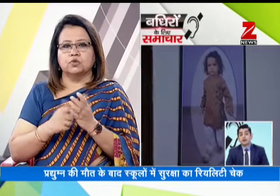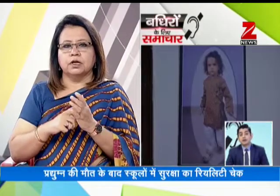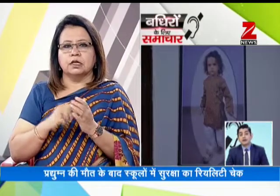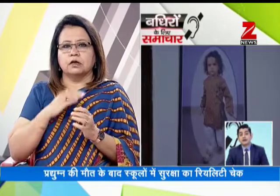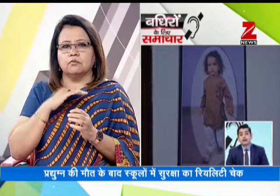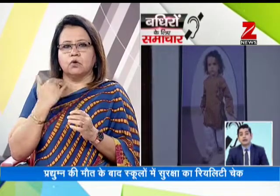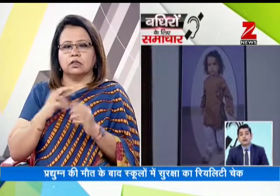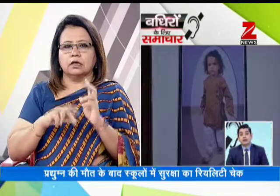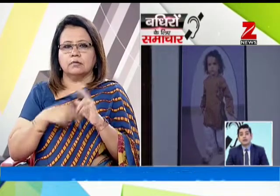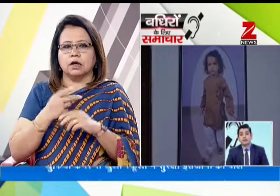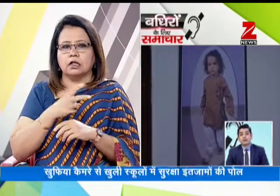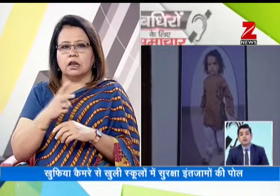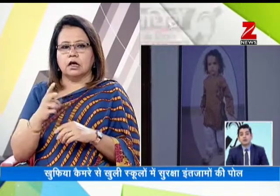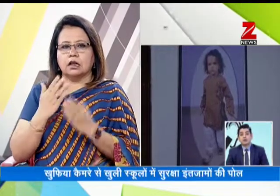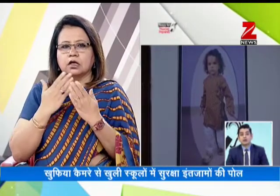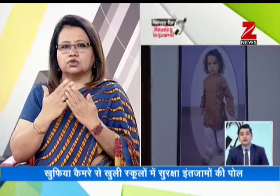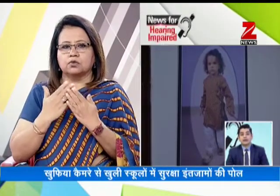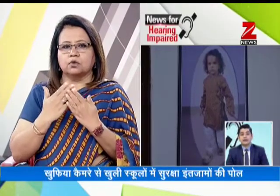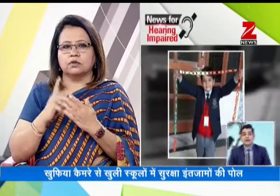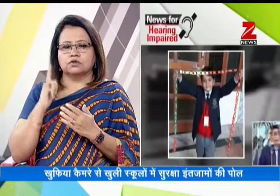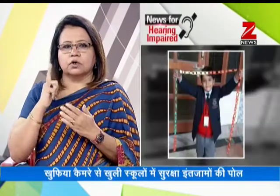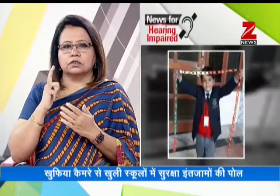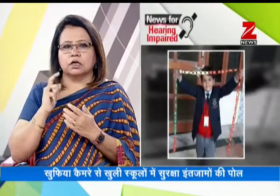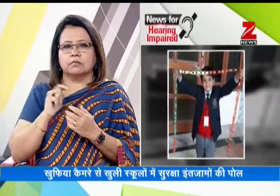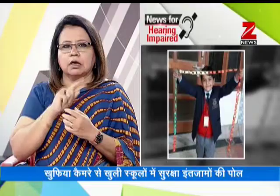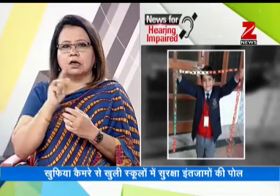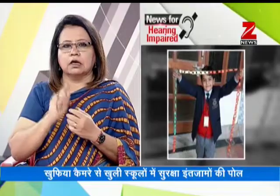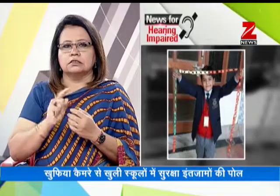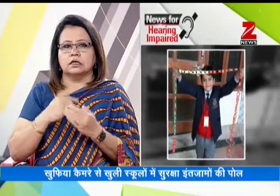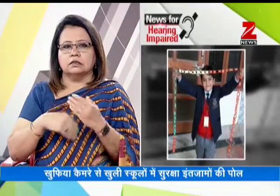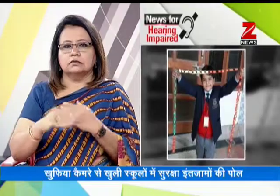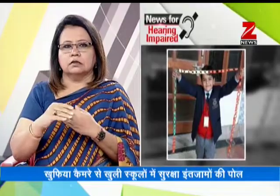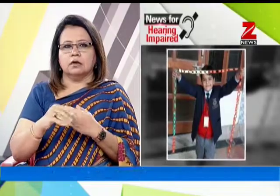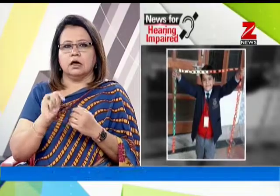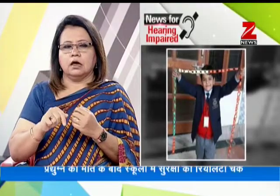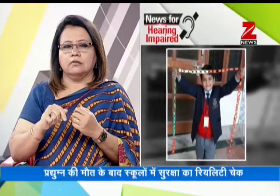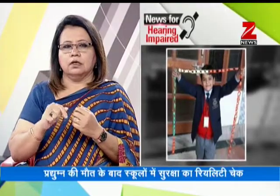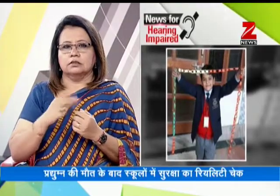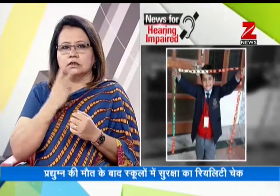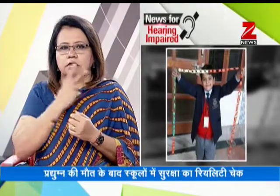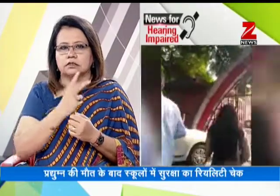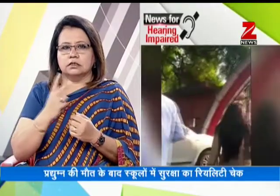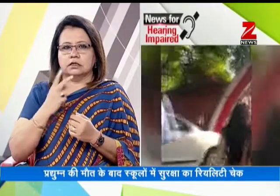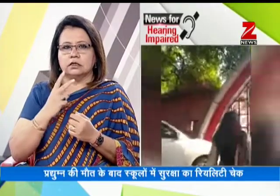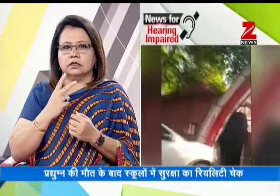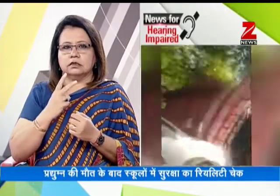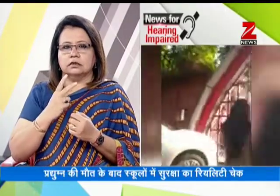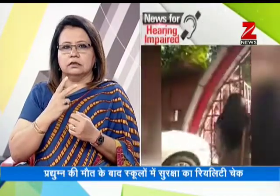प्रद्युम्न की मौत के बाद अलग अलग स्कूलों में सुरक्षा के कैसे इंतजाम हैं, हमने इसका जायजा